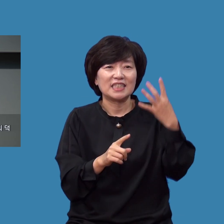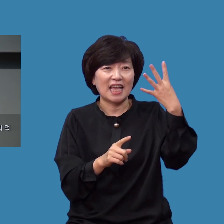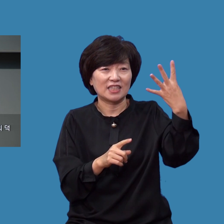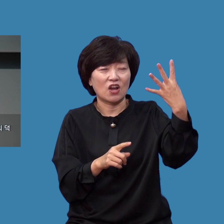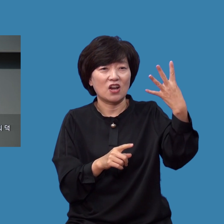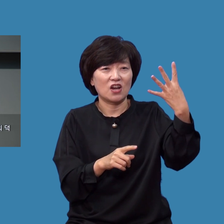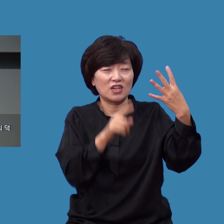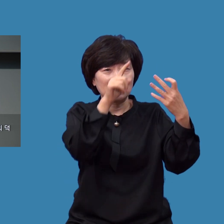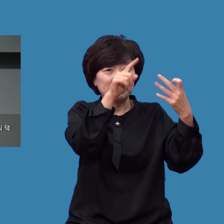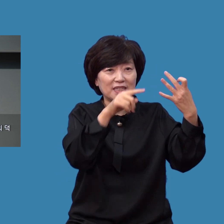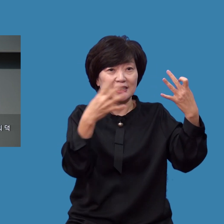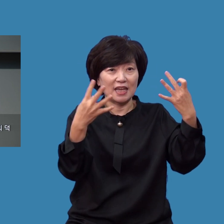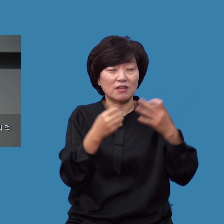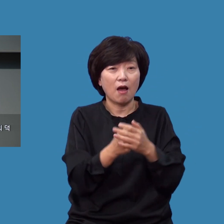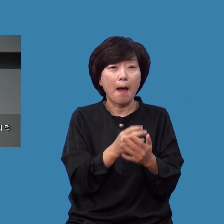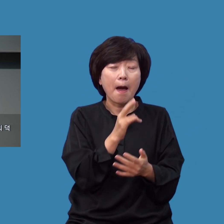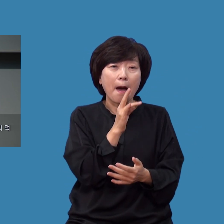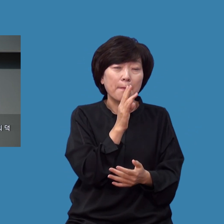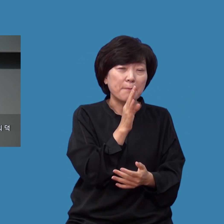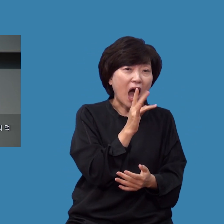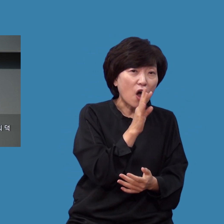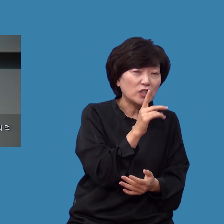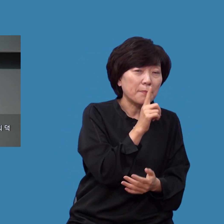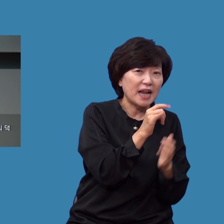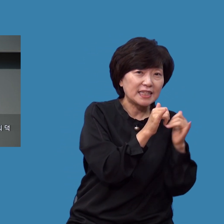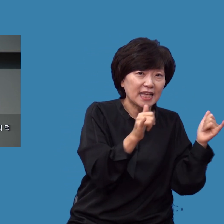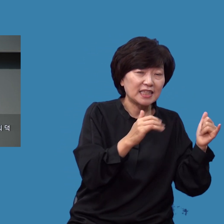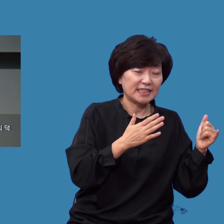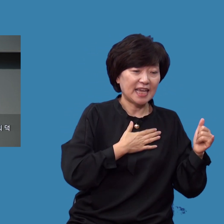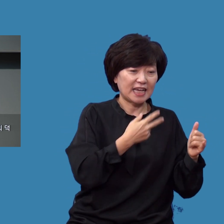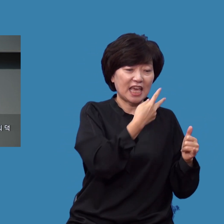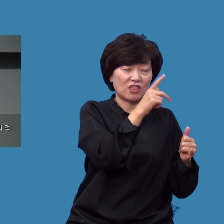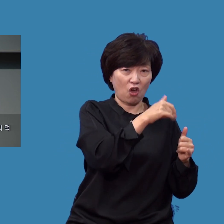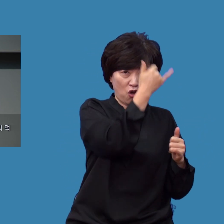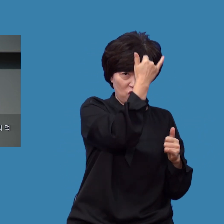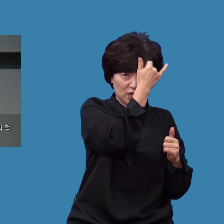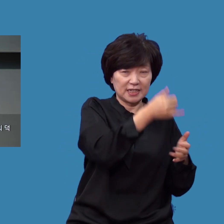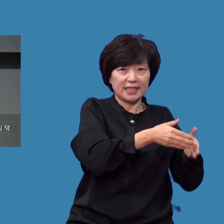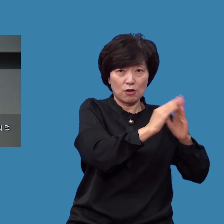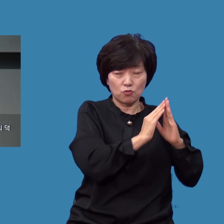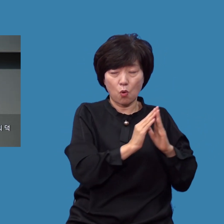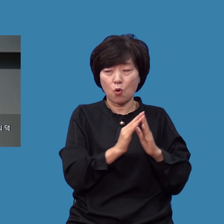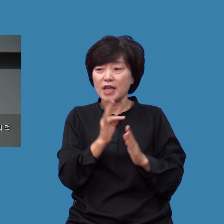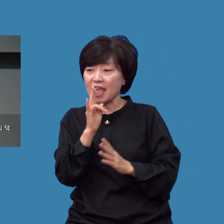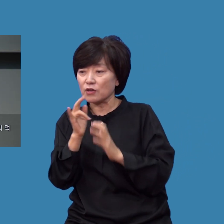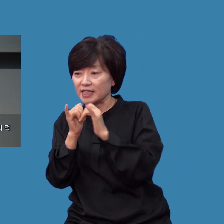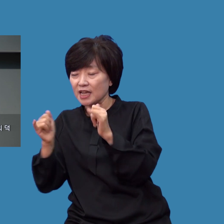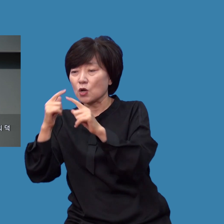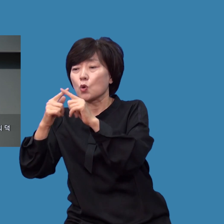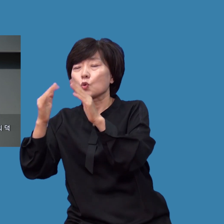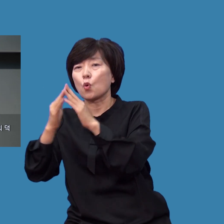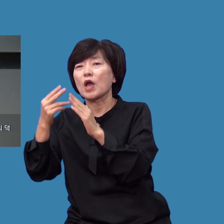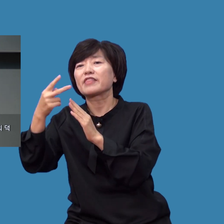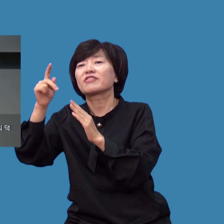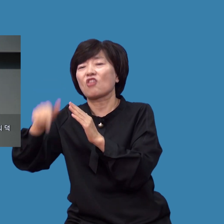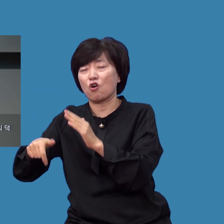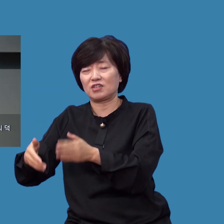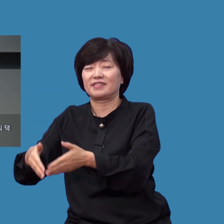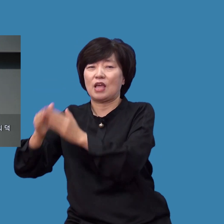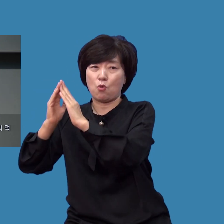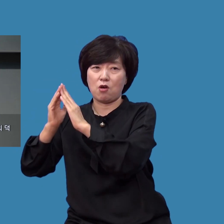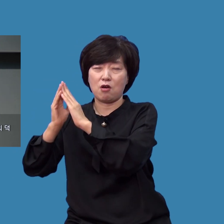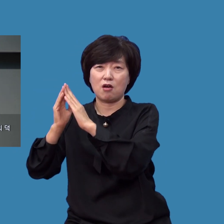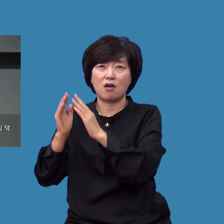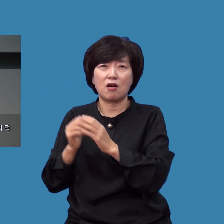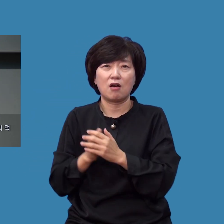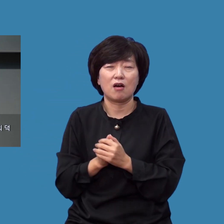시작. 방언을 말하는 자는 자기의 덕을 세우고 예언하는 자는 교회의 덕을 세우나니. 자, 지난주에도 얘기했지만 예언은 교회를